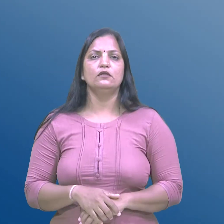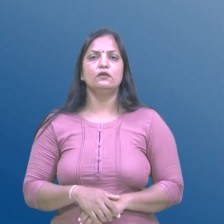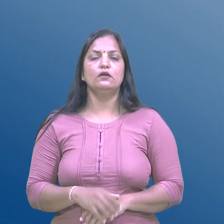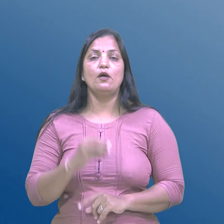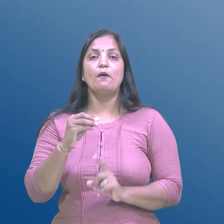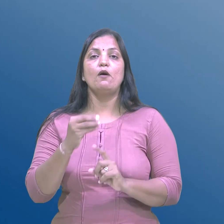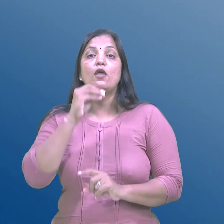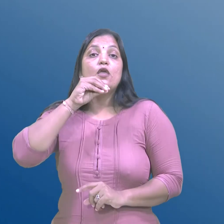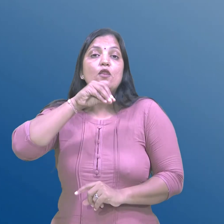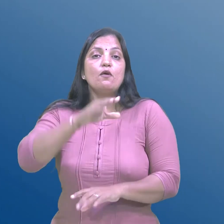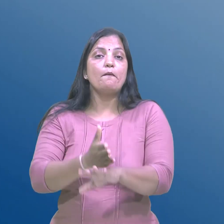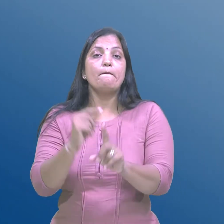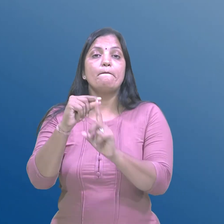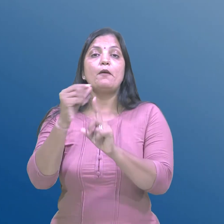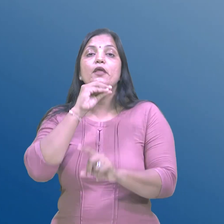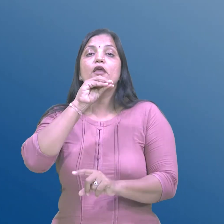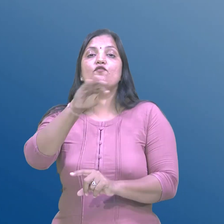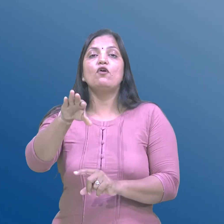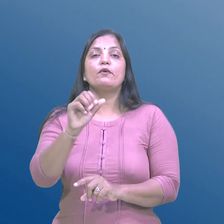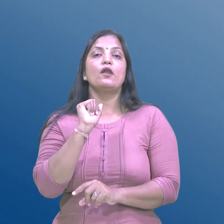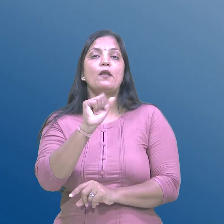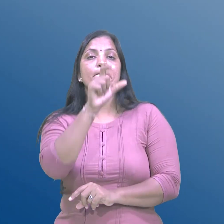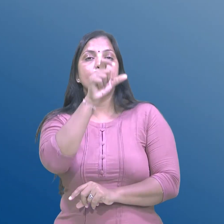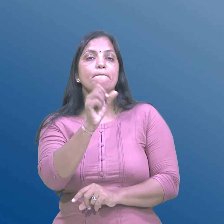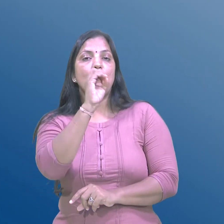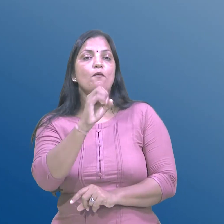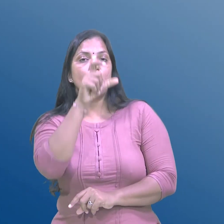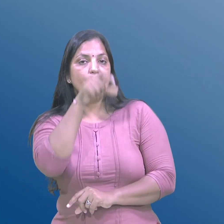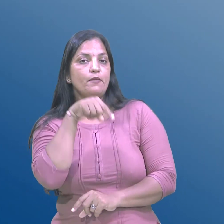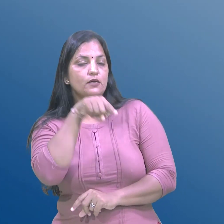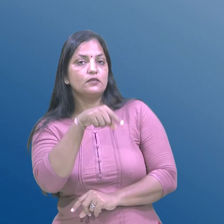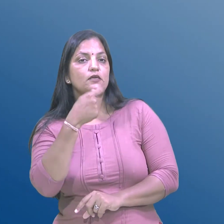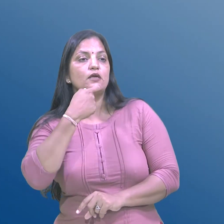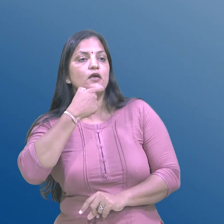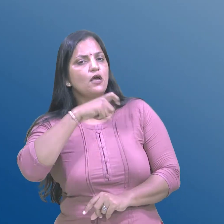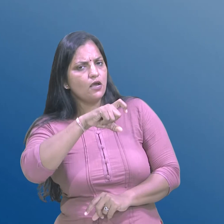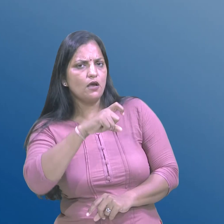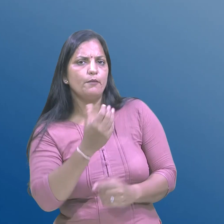કરવામાં આવેલ અપીલ અધિકારી સમક્ષ અપીલ કરવાનું પસંદ કરી શકે છે.